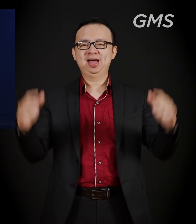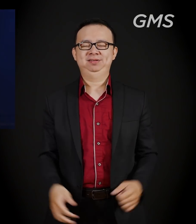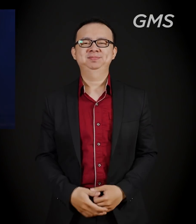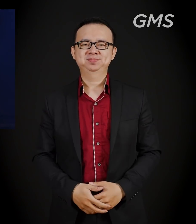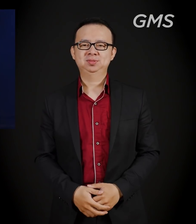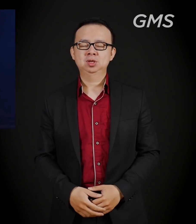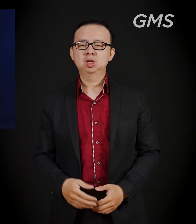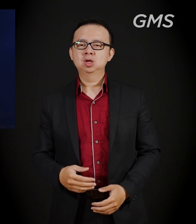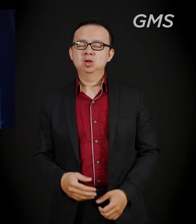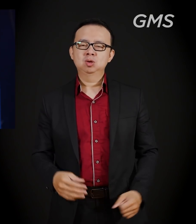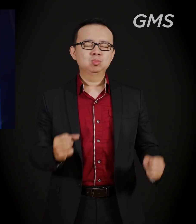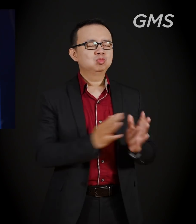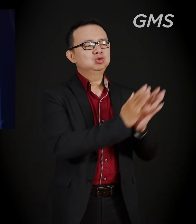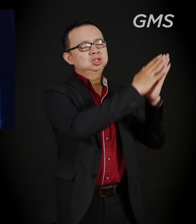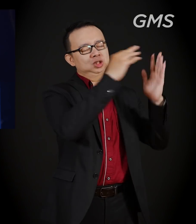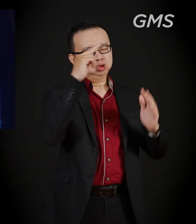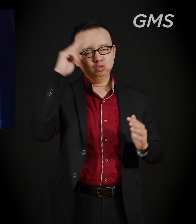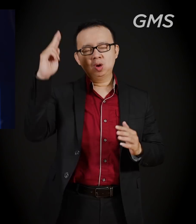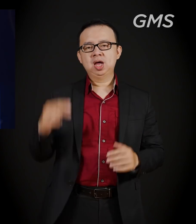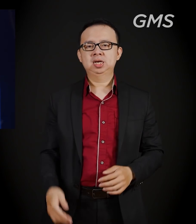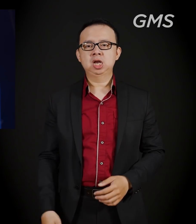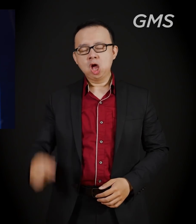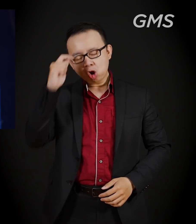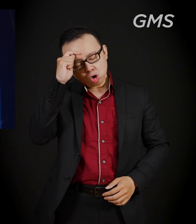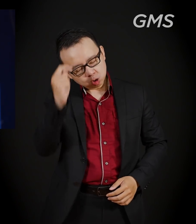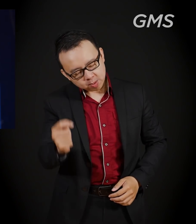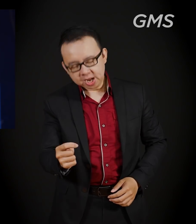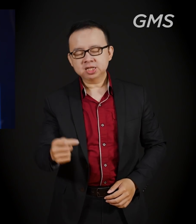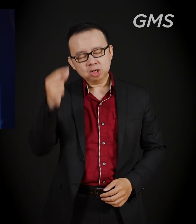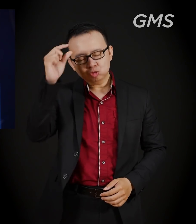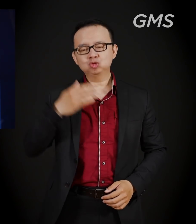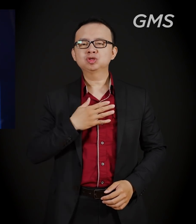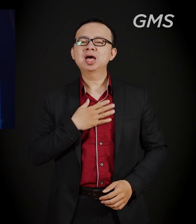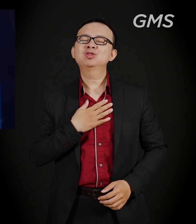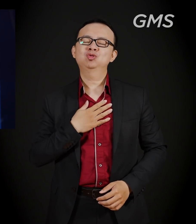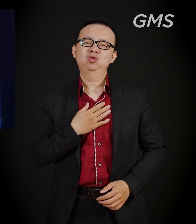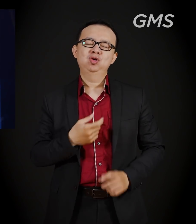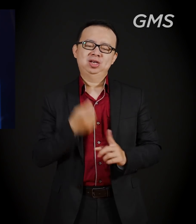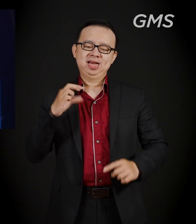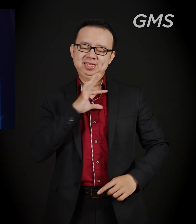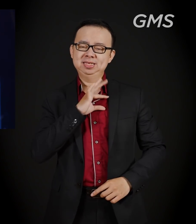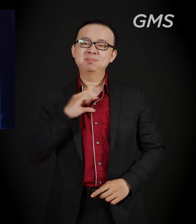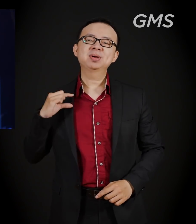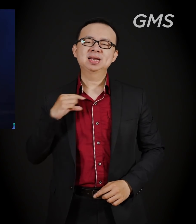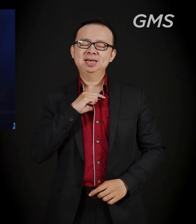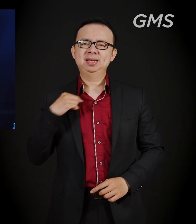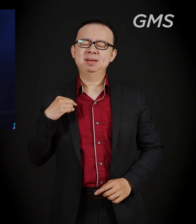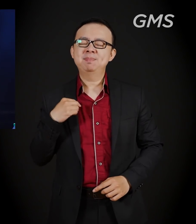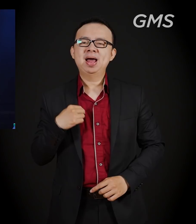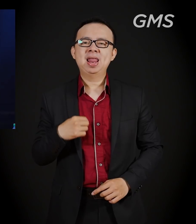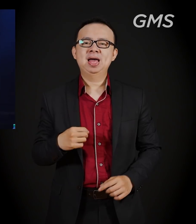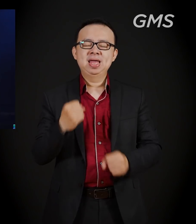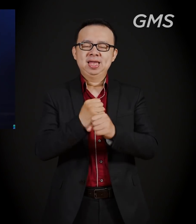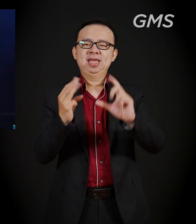Wow, puji Tuhan. Sebuah kehormatan buat saya dari hambanya, gembala sidang jemaat dari gereja